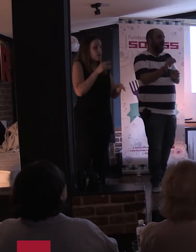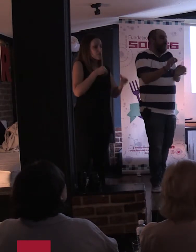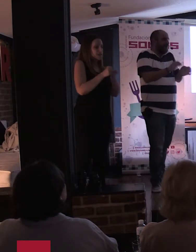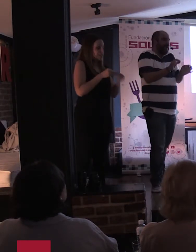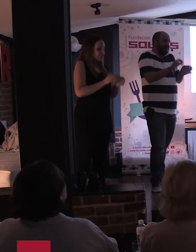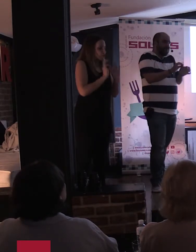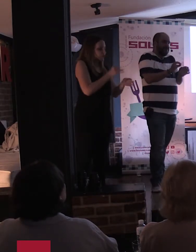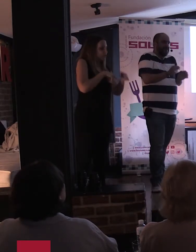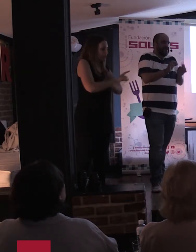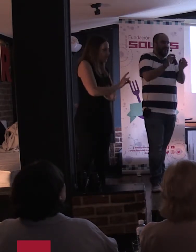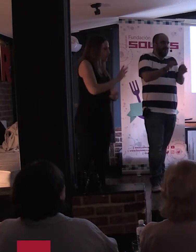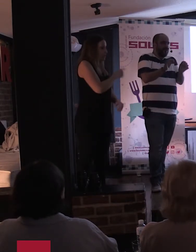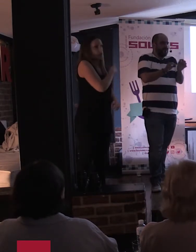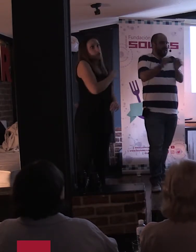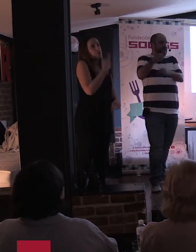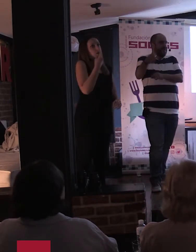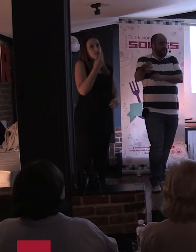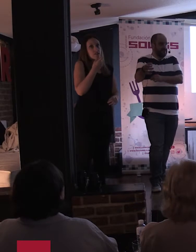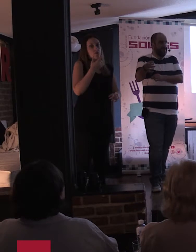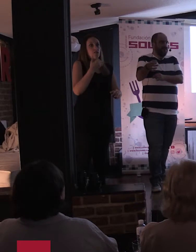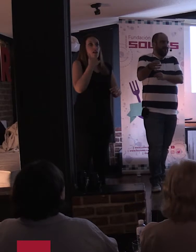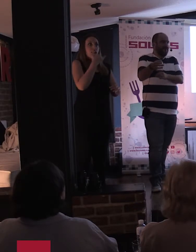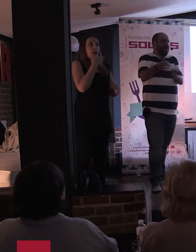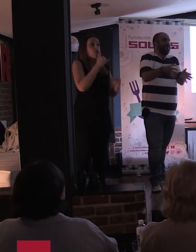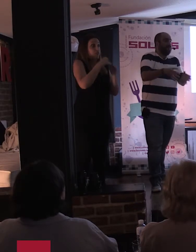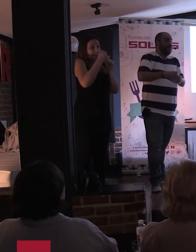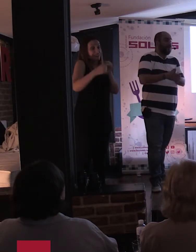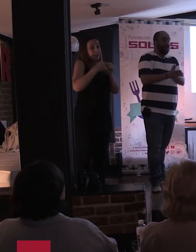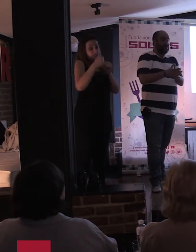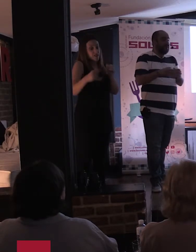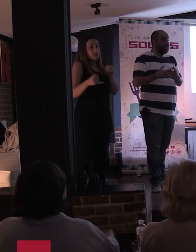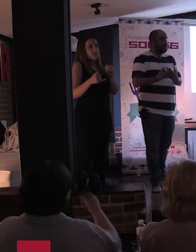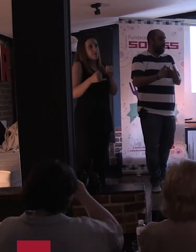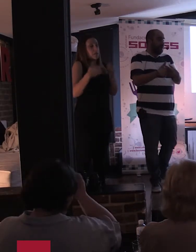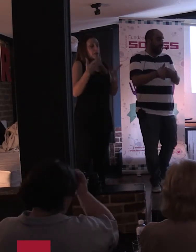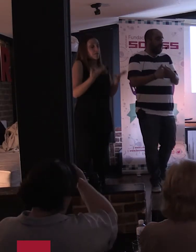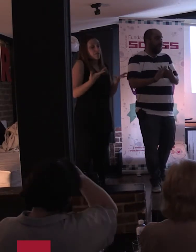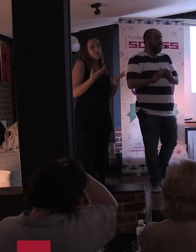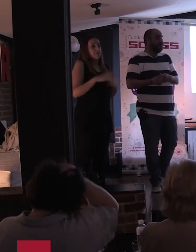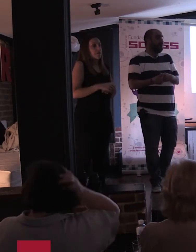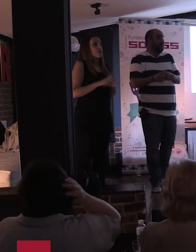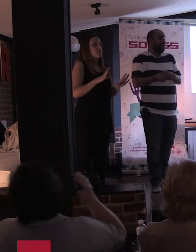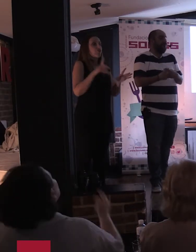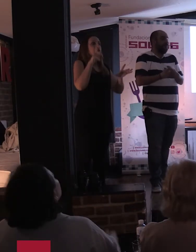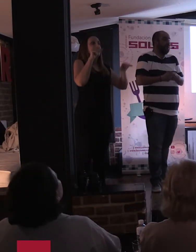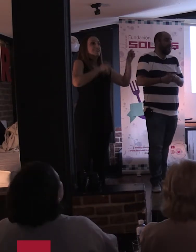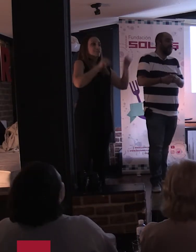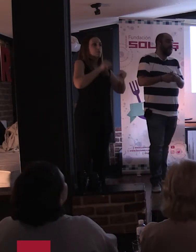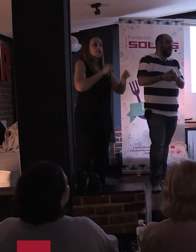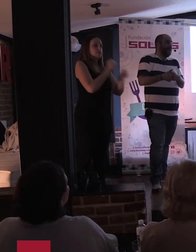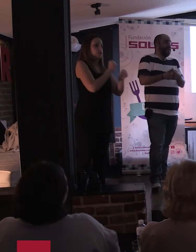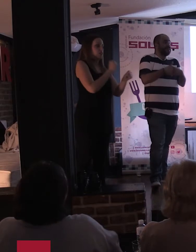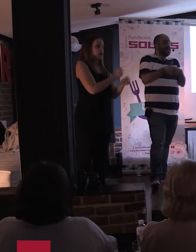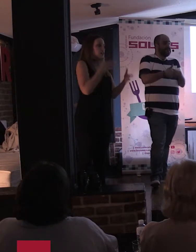y tal, pero al final esto tiene que ser algo de donde salgan cables y ahí hace falta un ingeniero. Pero los químicos del proyecto ahora mismo trabajan